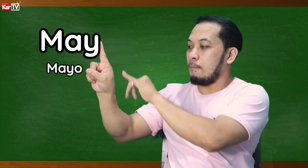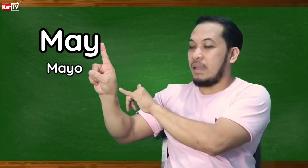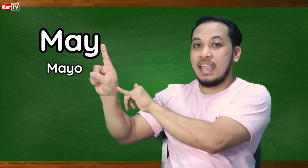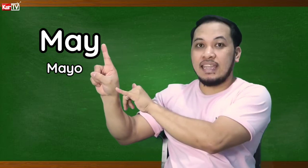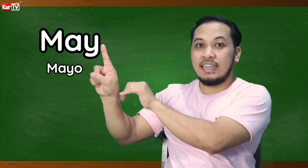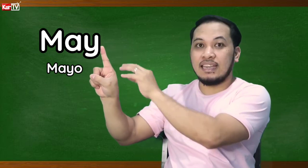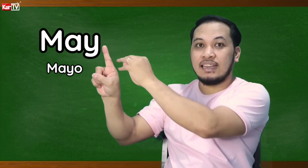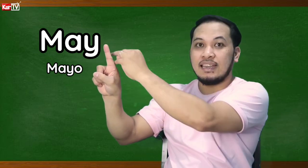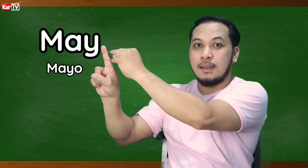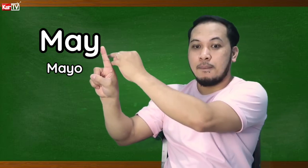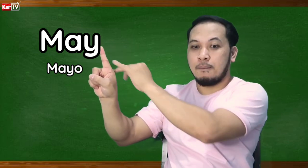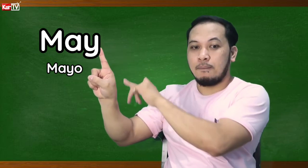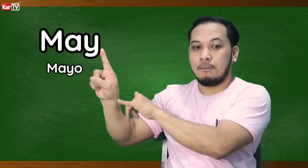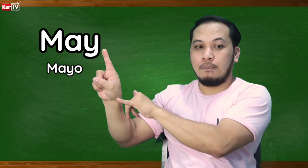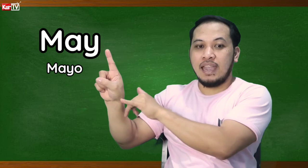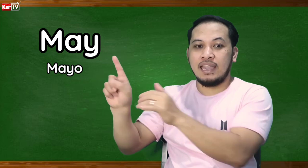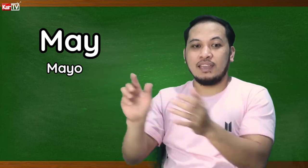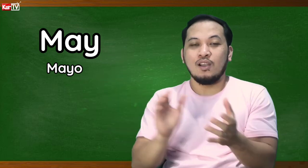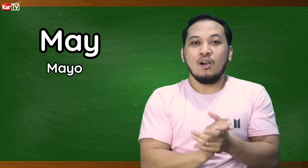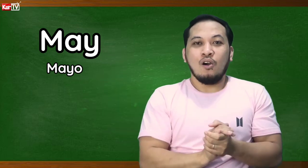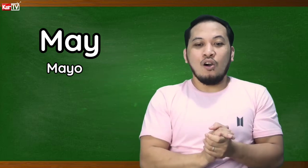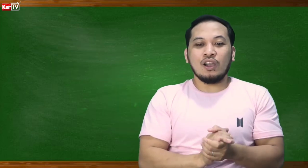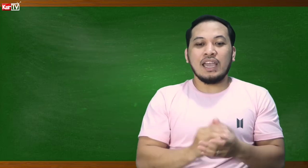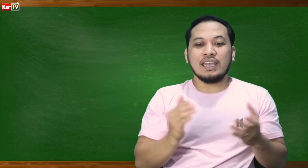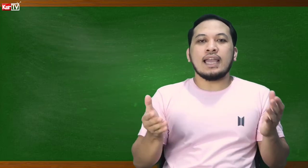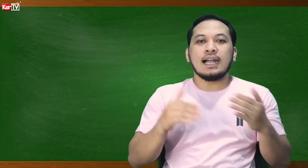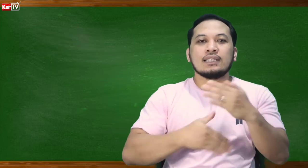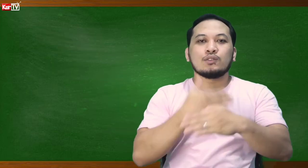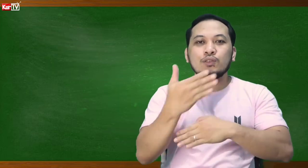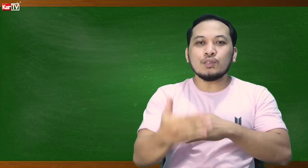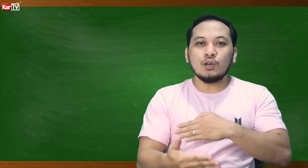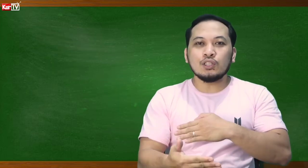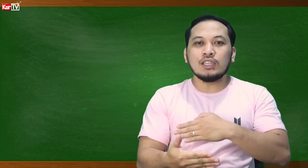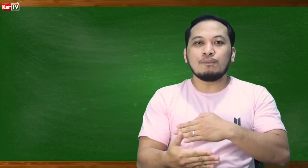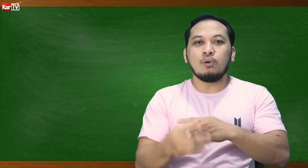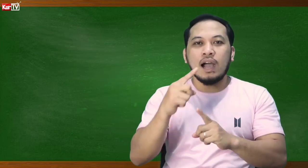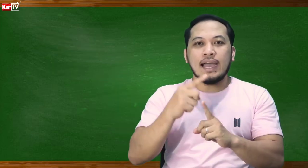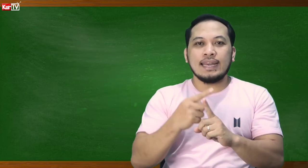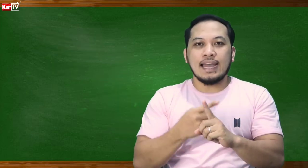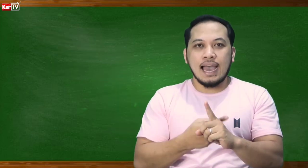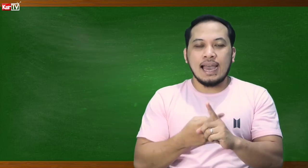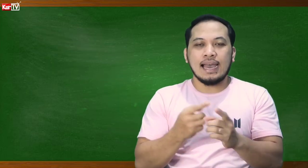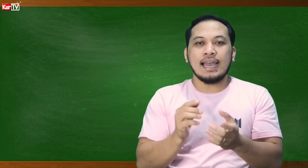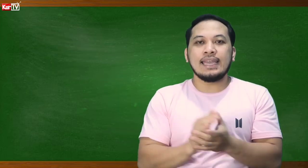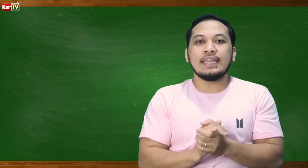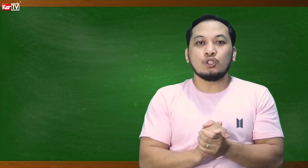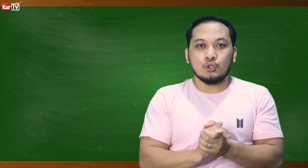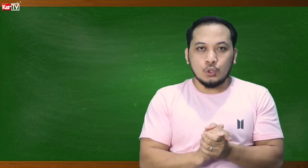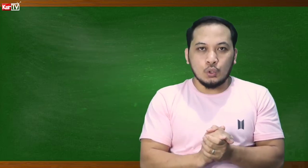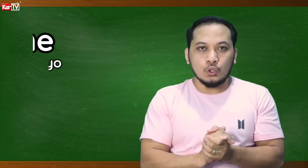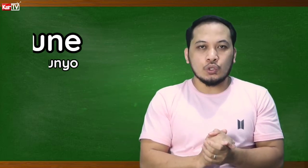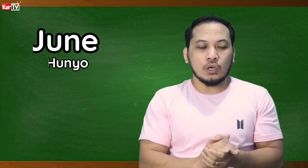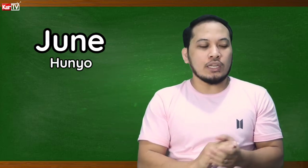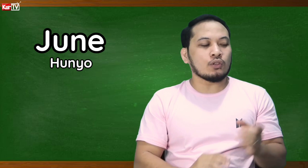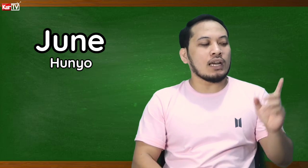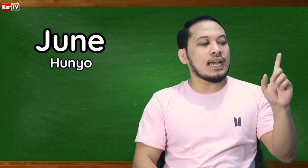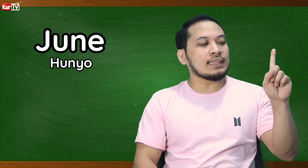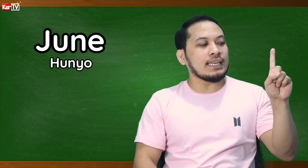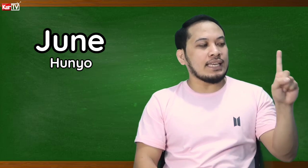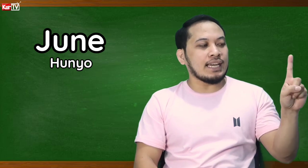May. May. Okay, ang susunod na buwan ay June. So, ganito lang natin. Iganito